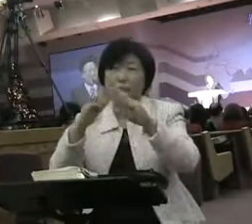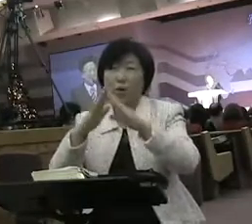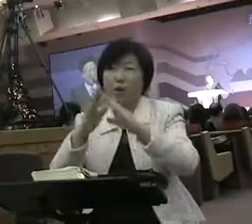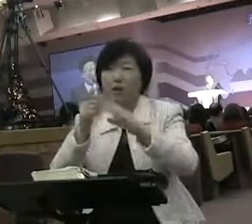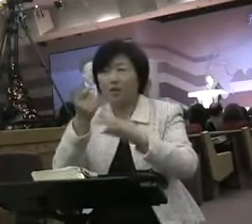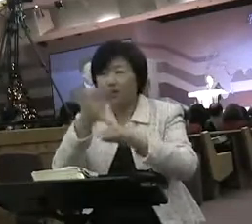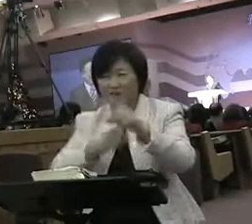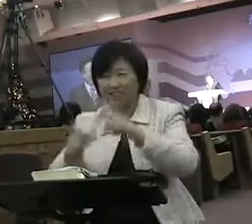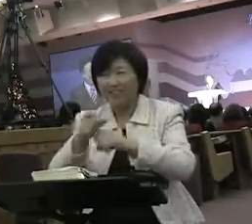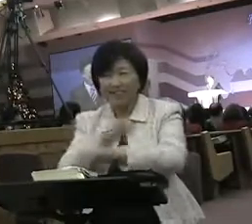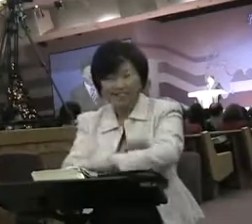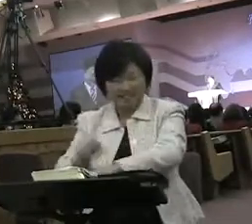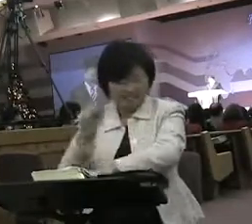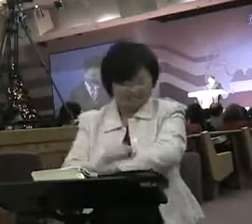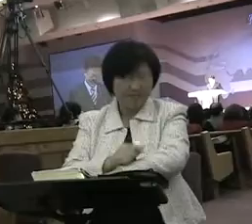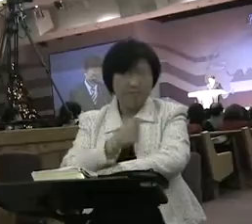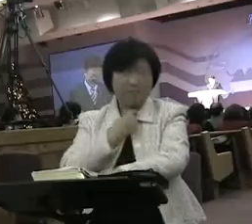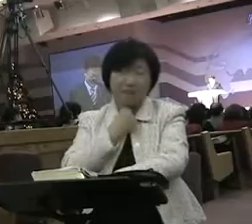잘하고 싶습니다.